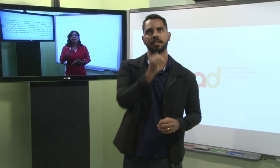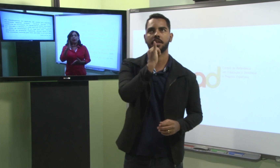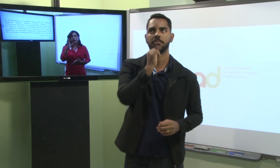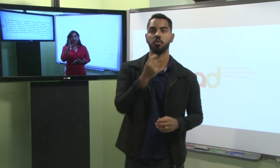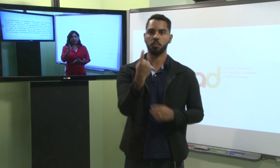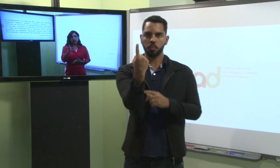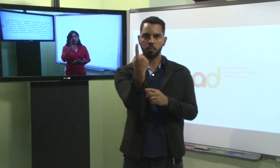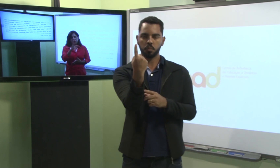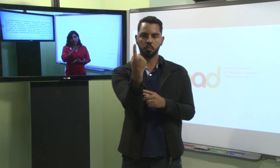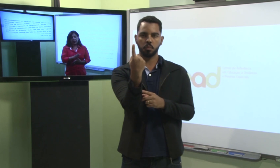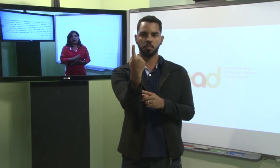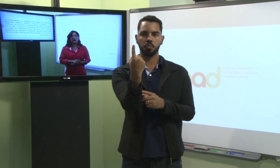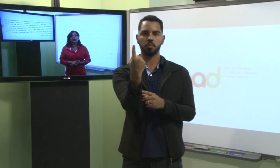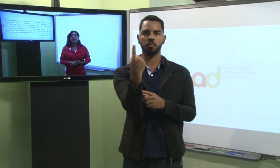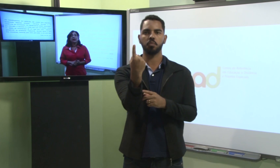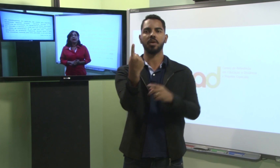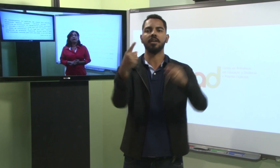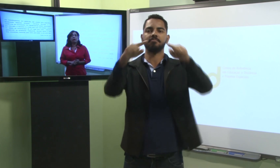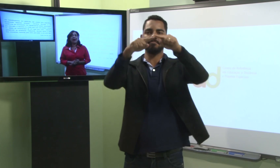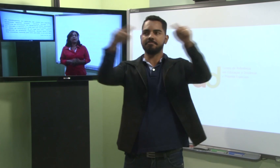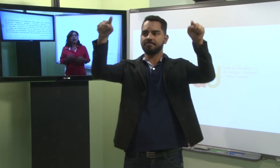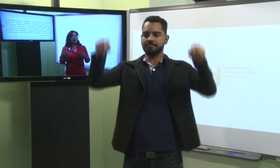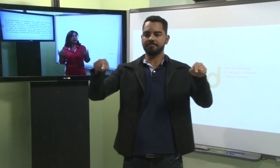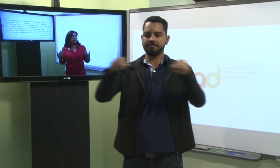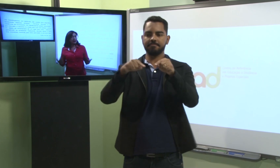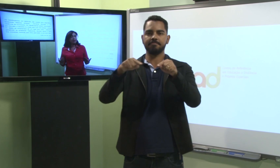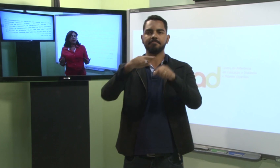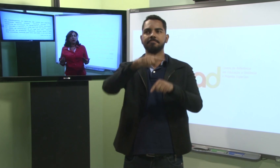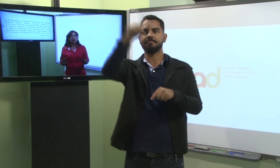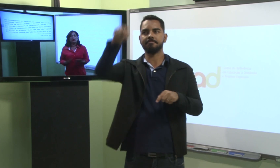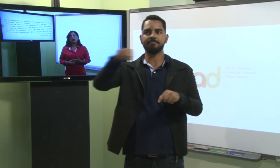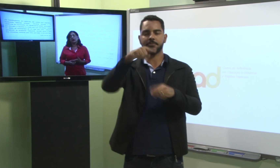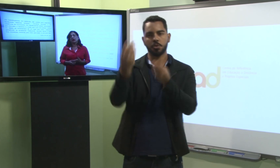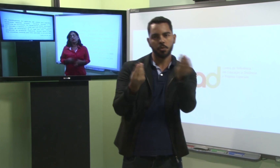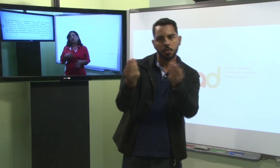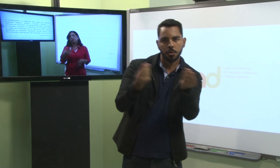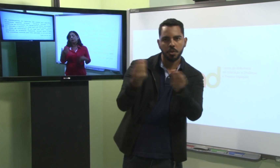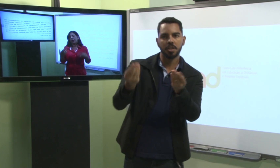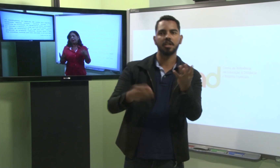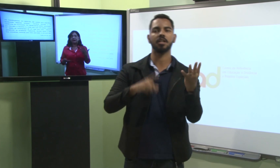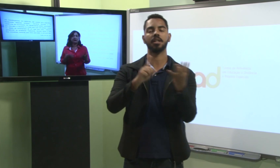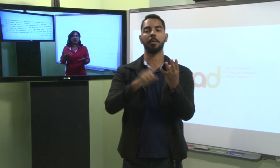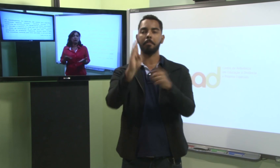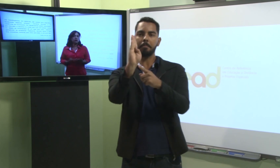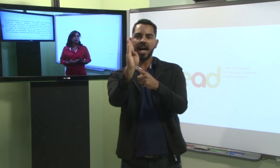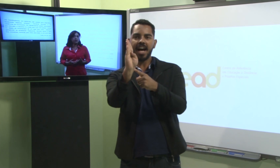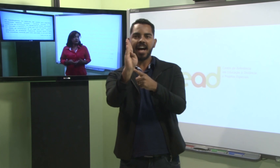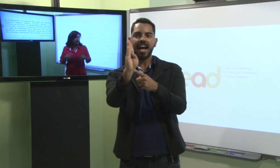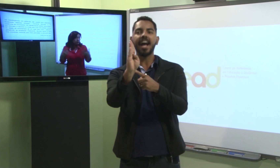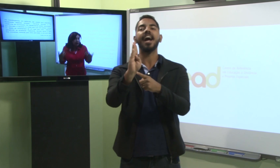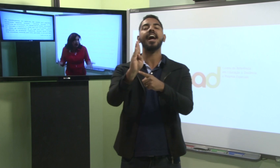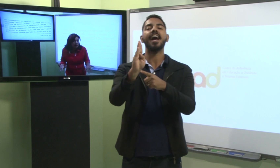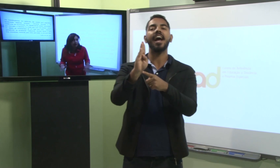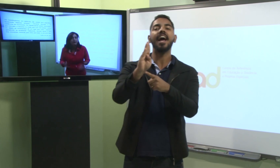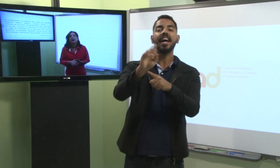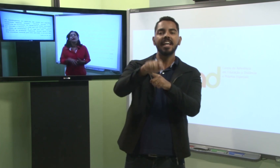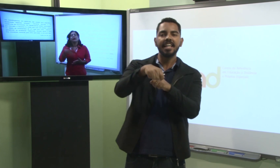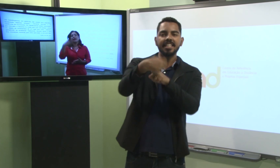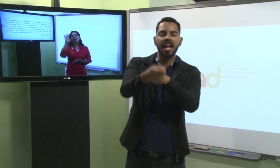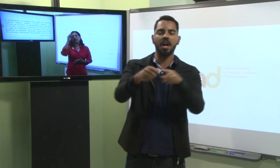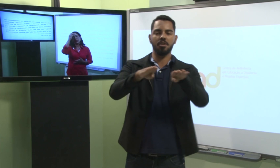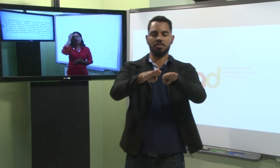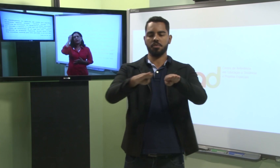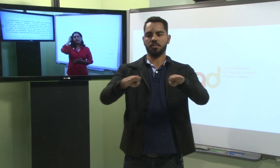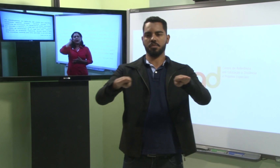né, para formas geométricas, em formato da letra B, quando tentamos apresentar uma superfície plana,